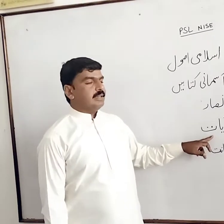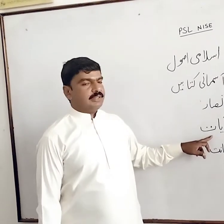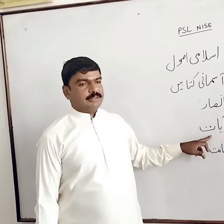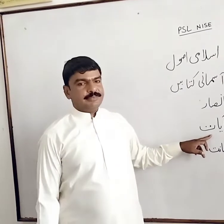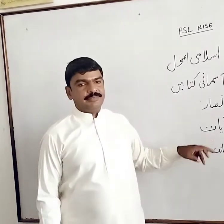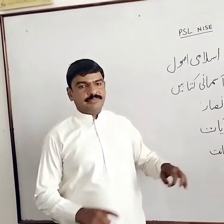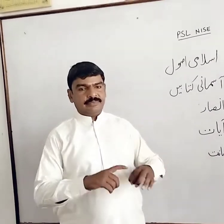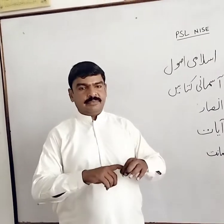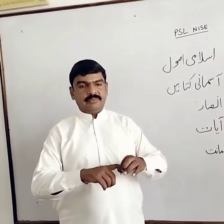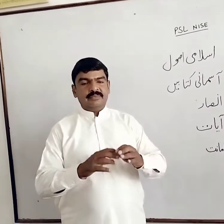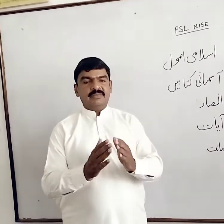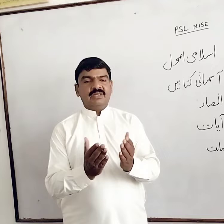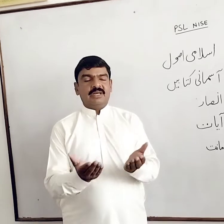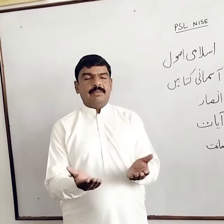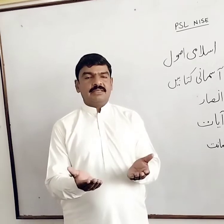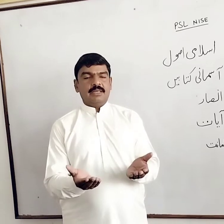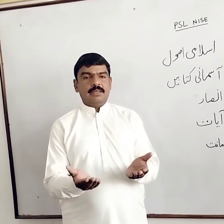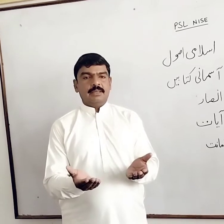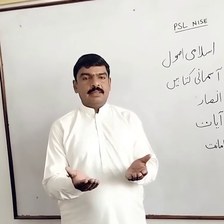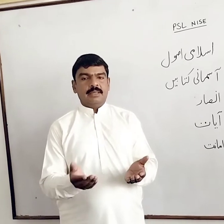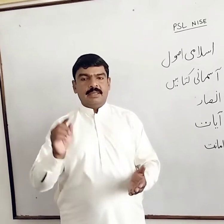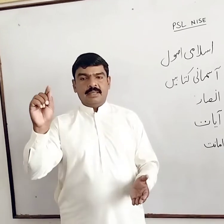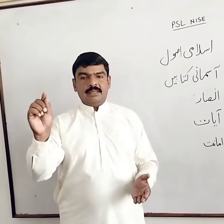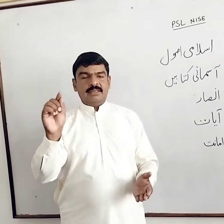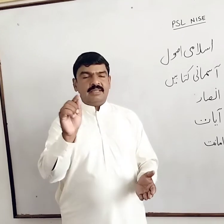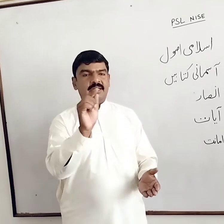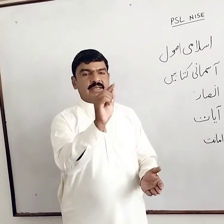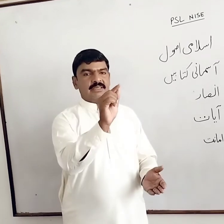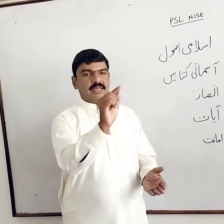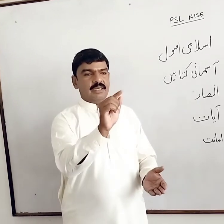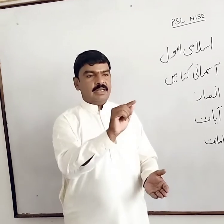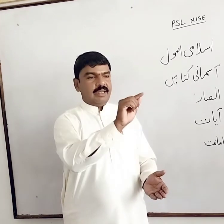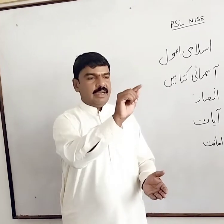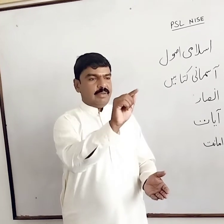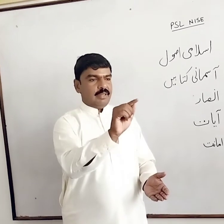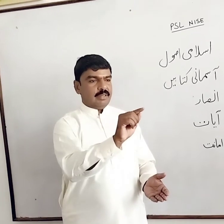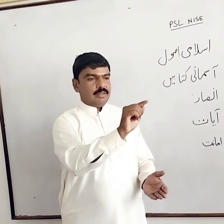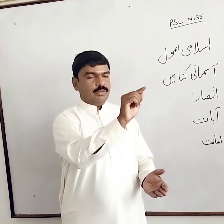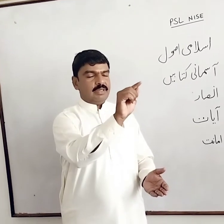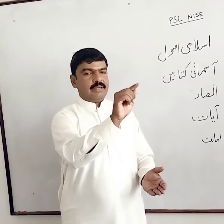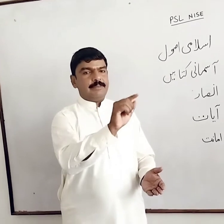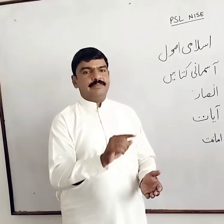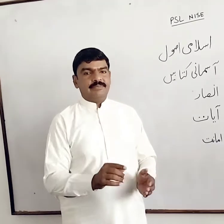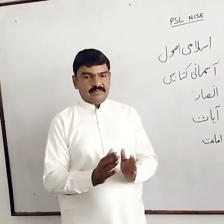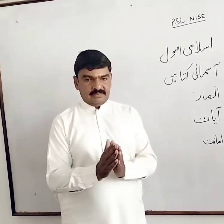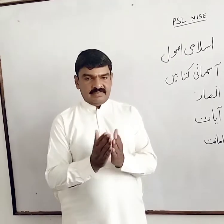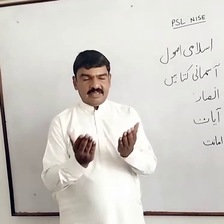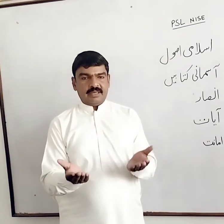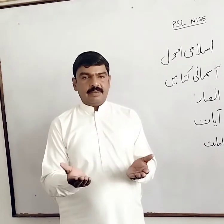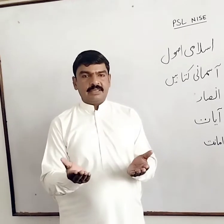آیات، کتاب کا سائن، تحریر کا سائن اینڈ پھر گول لگا. کتاب کا